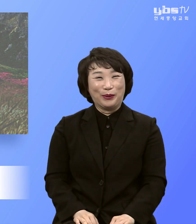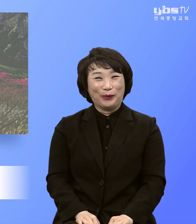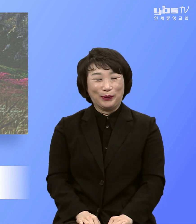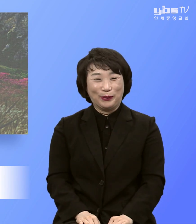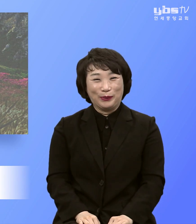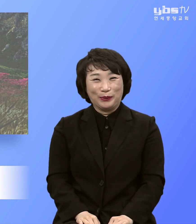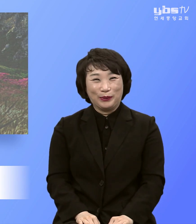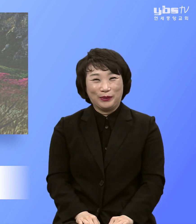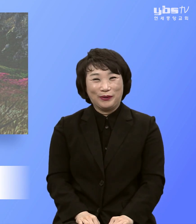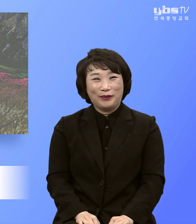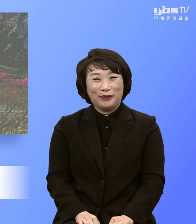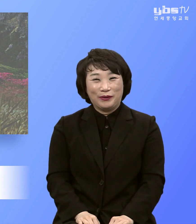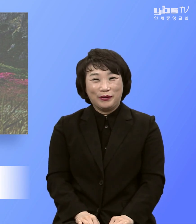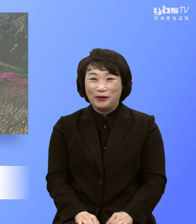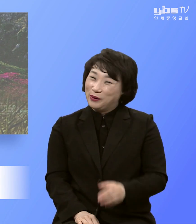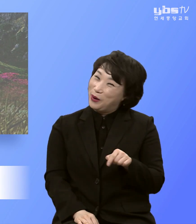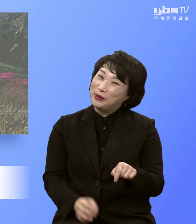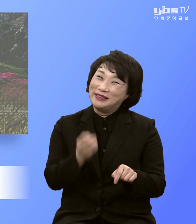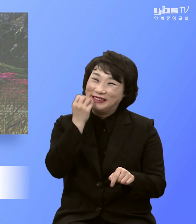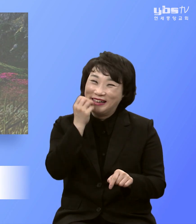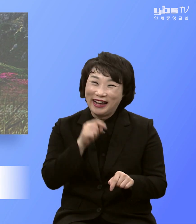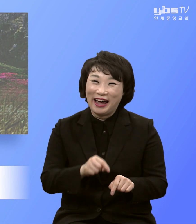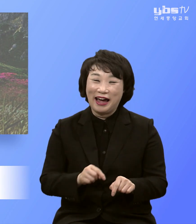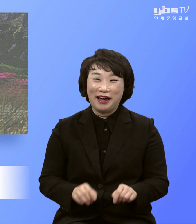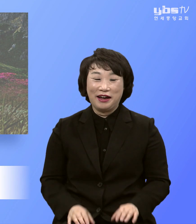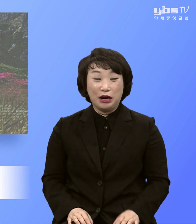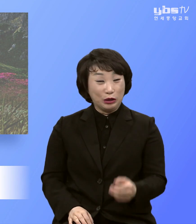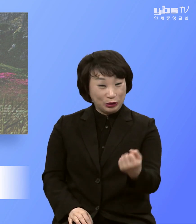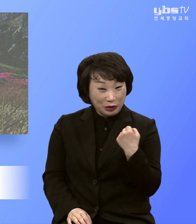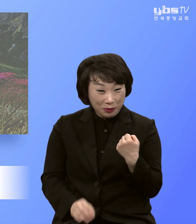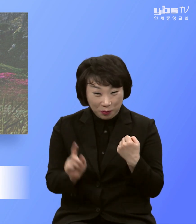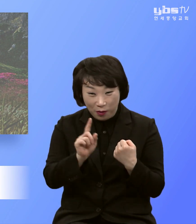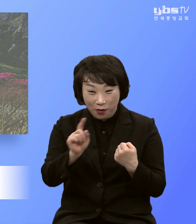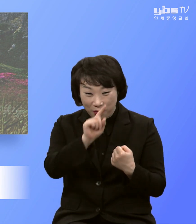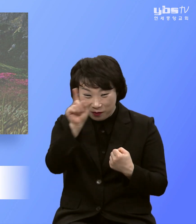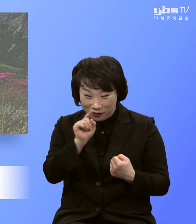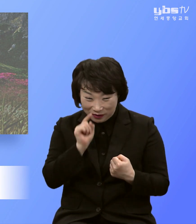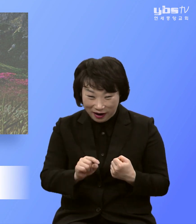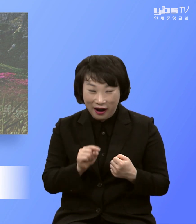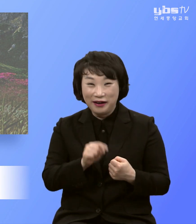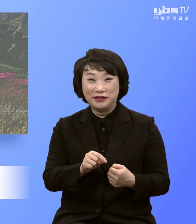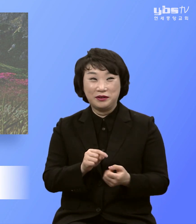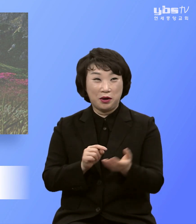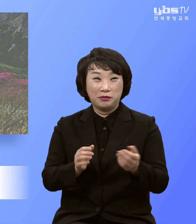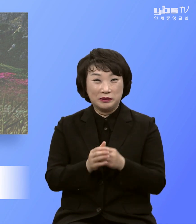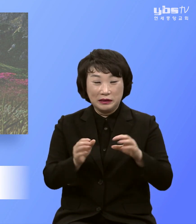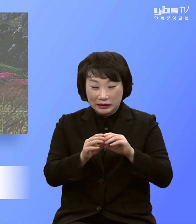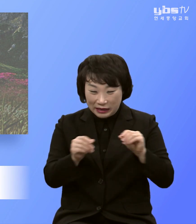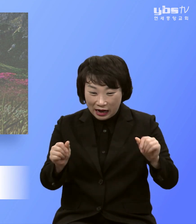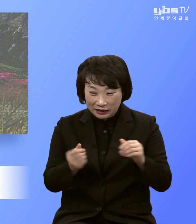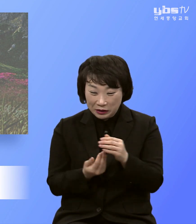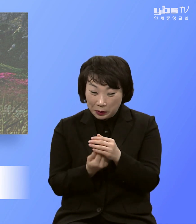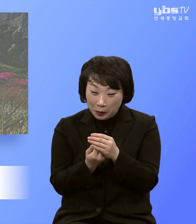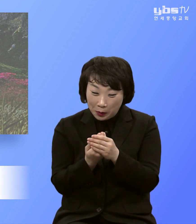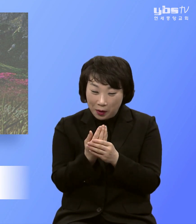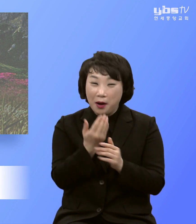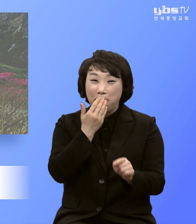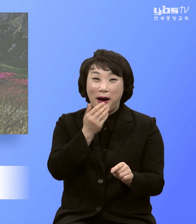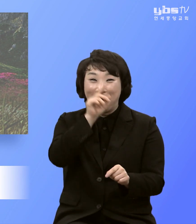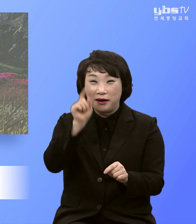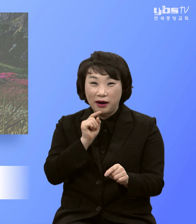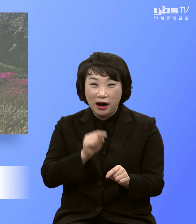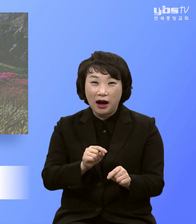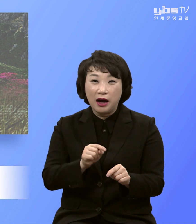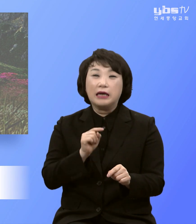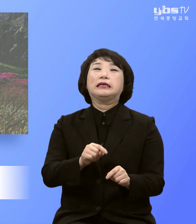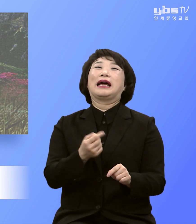시작합니다. 참 신기하다. 무슨 힘으로 그렇게 여러분 그 단단한 땅을 짚고 올라오느냐? 그게